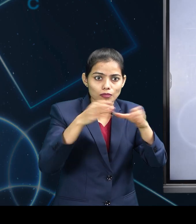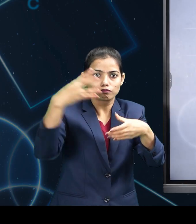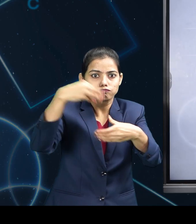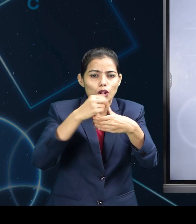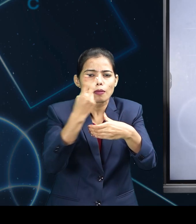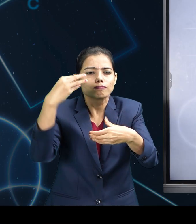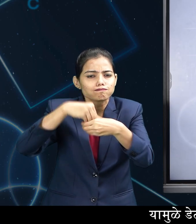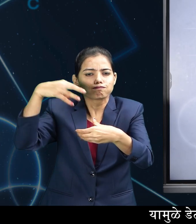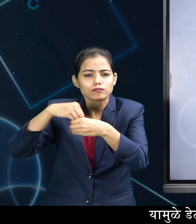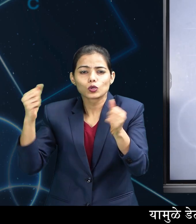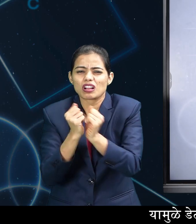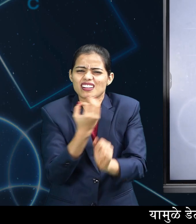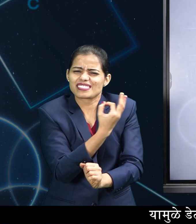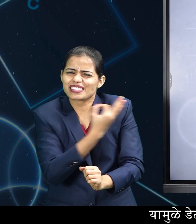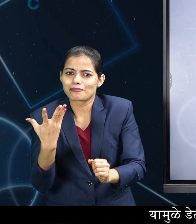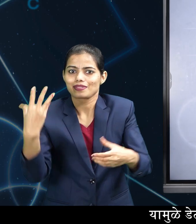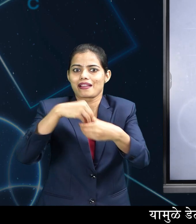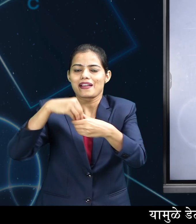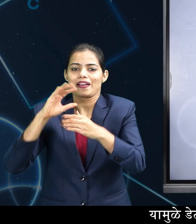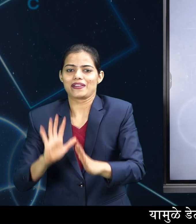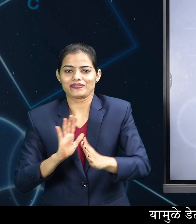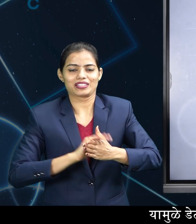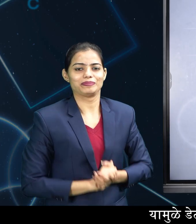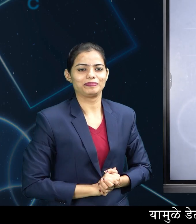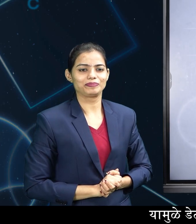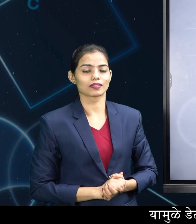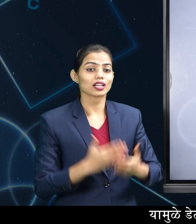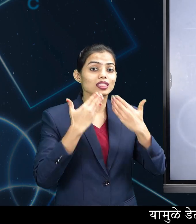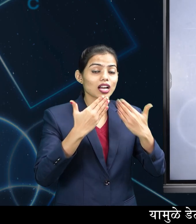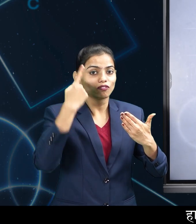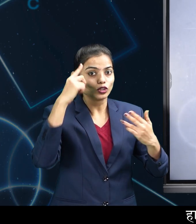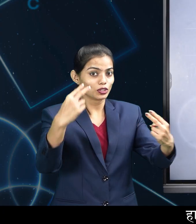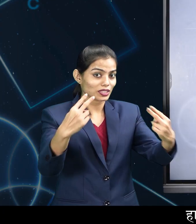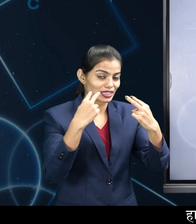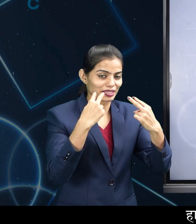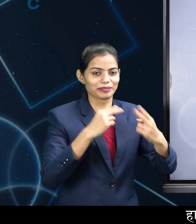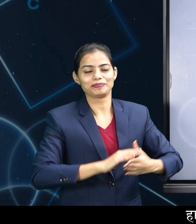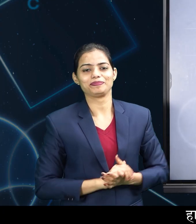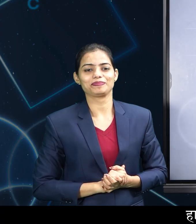वर्गांमध्ये विभागली जाते. यामुळे डेटा ठराविक श्रेणींमध्ये वर्गीकृत केला जातो.